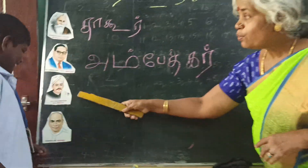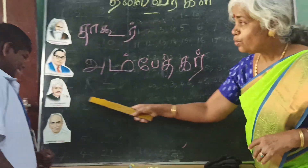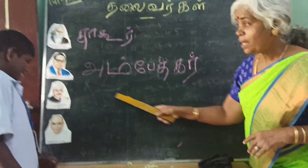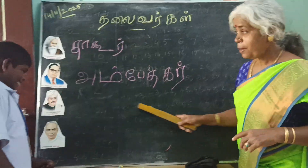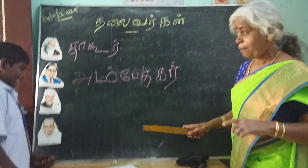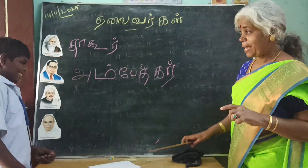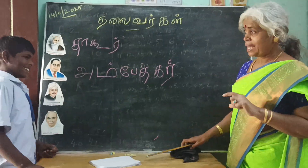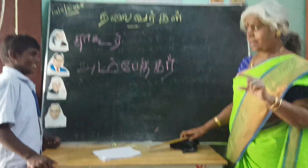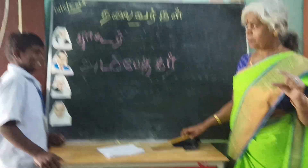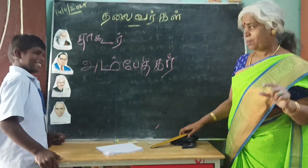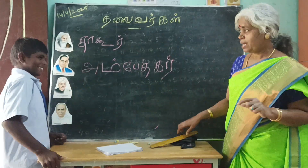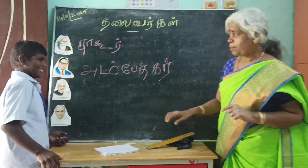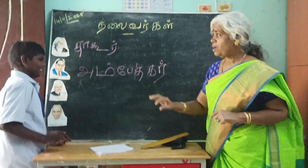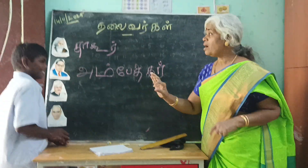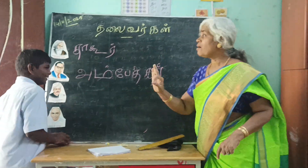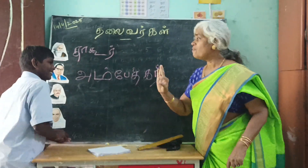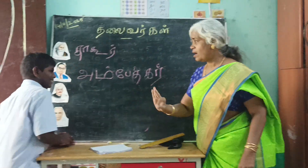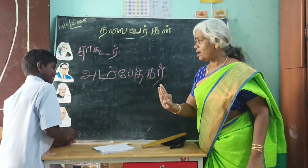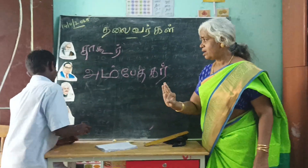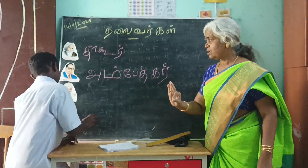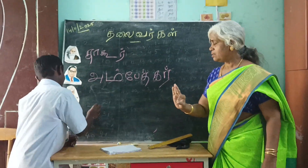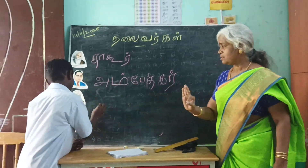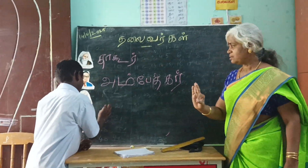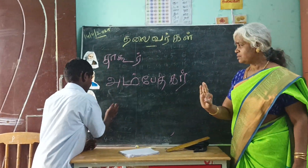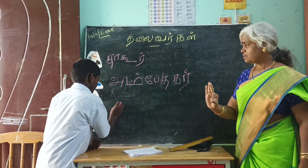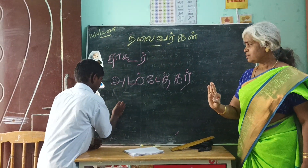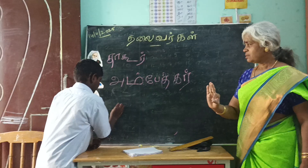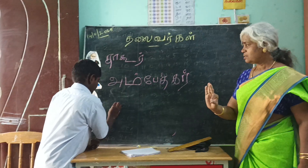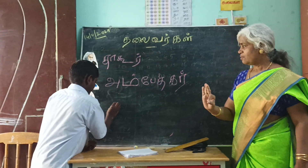இவரோட பெயர் பார்க்கலாமா? வா வா